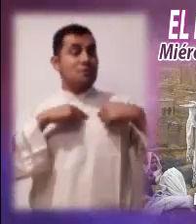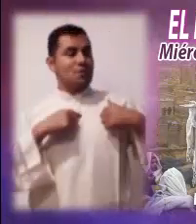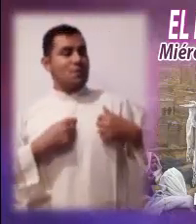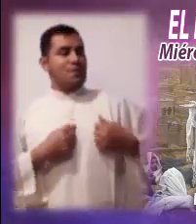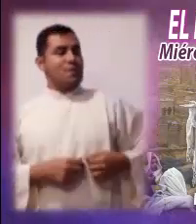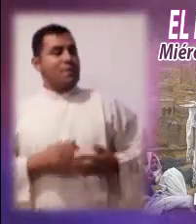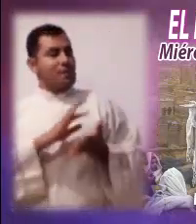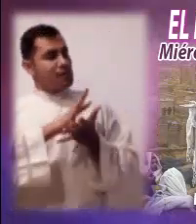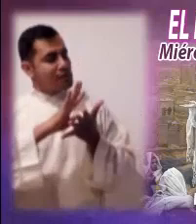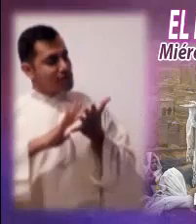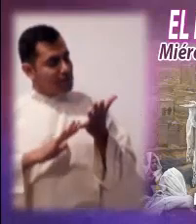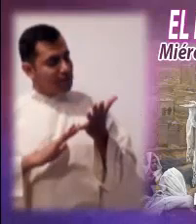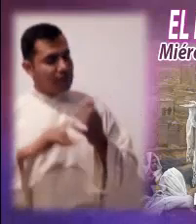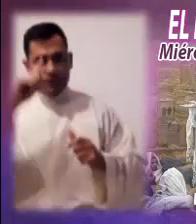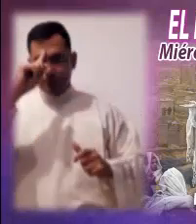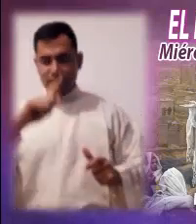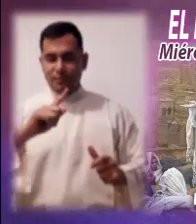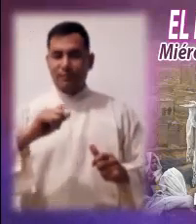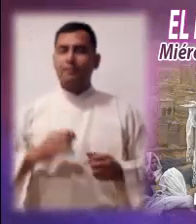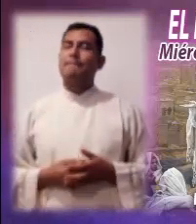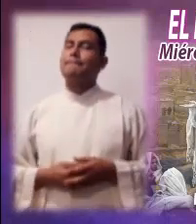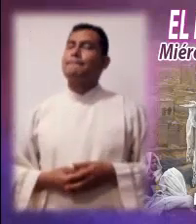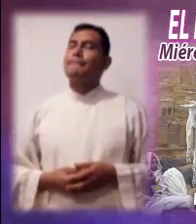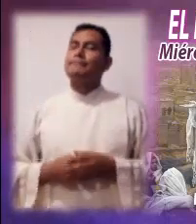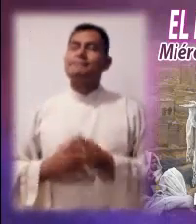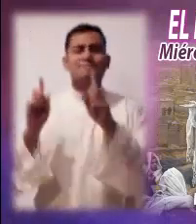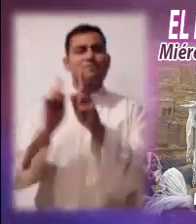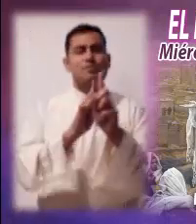miseria, podemos ir construyendo su reino.